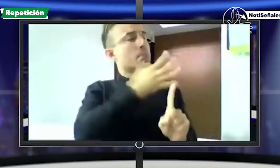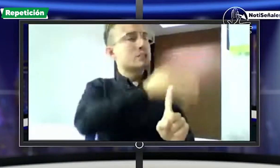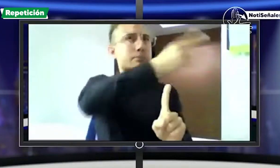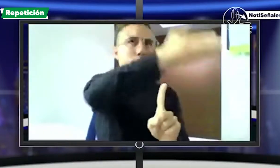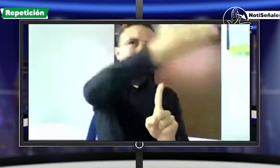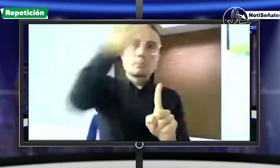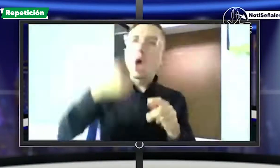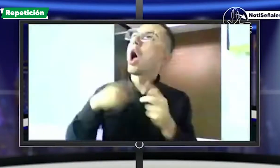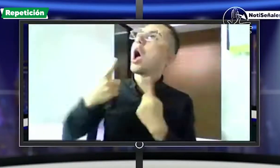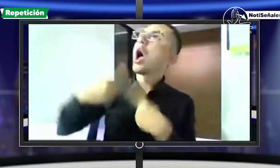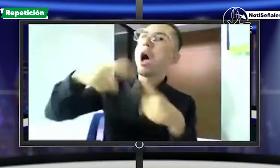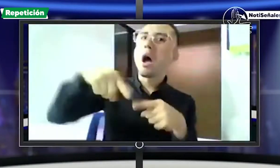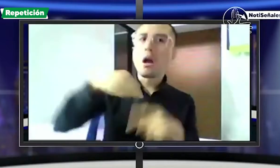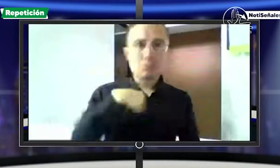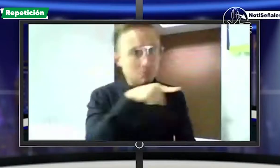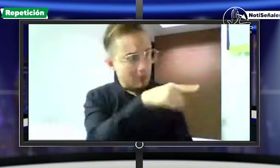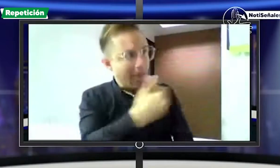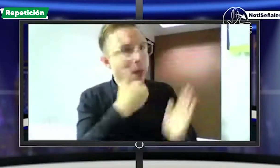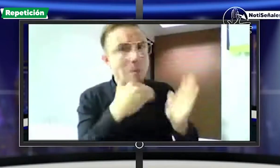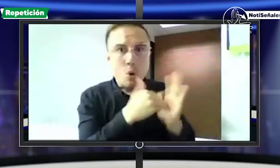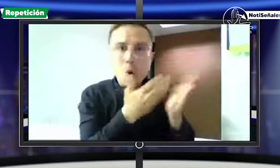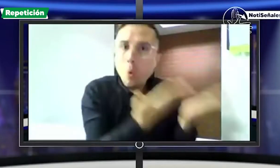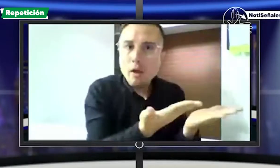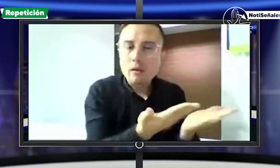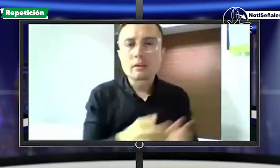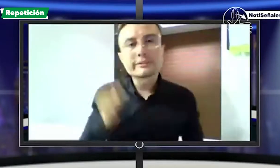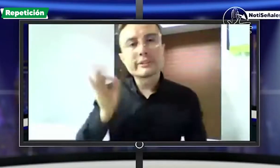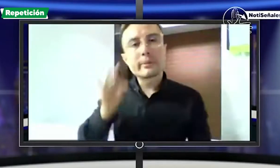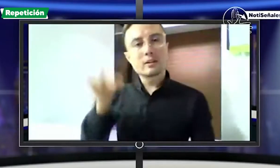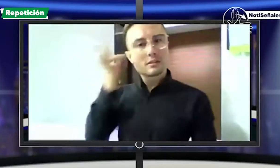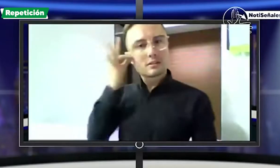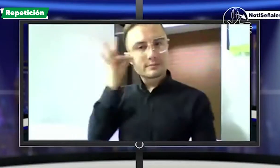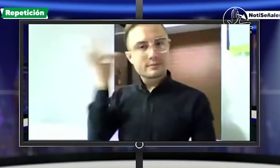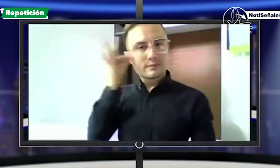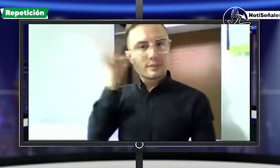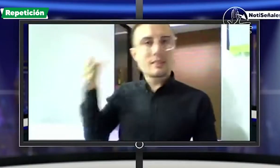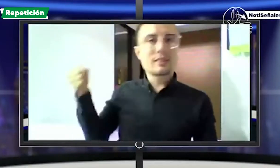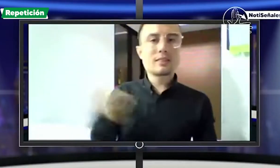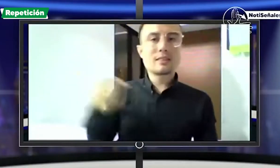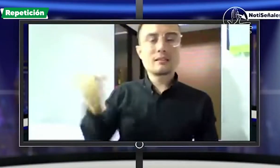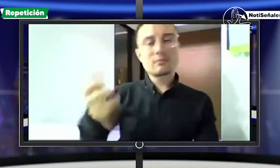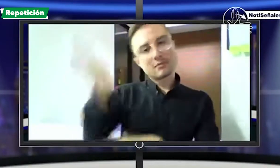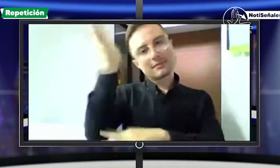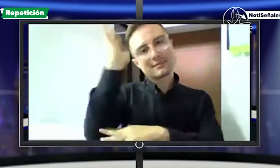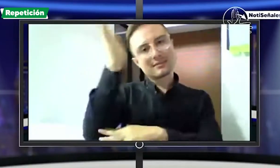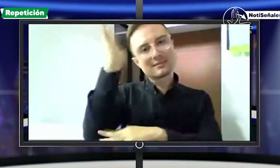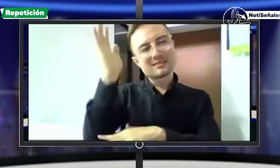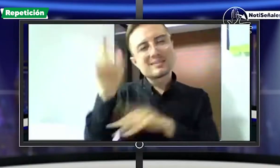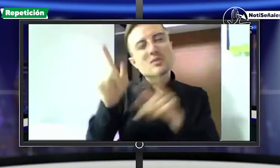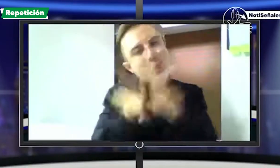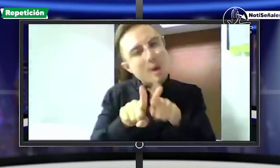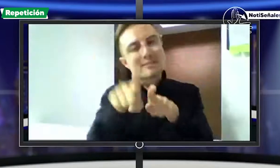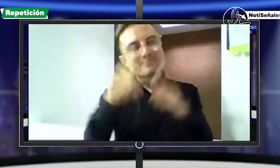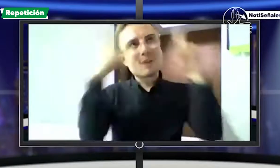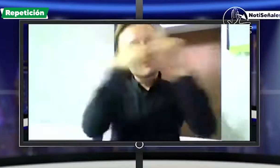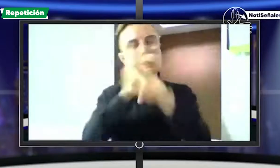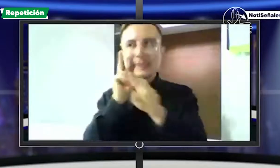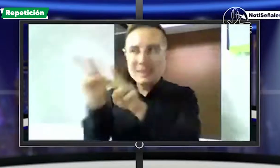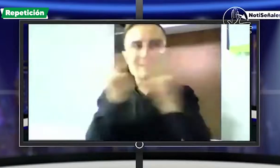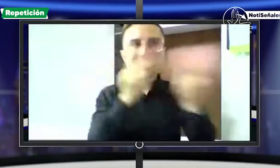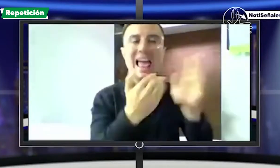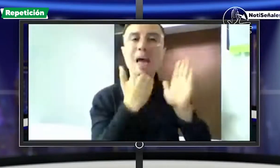visitas guiadas por ejemplo cuando las hace una misma persona de esta comunidad étnica lo puede hacer ¿no? entonces